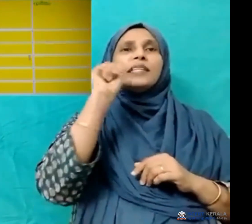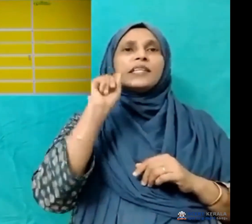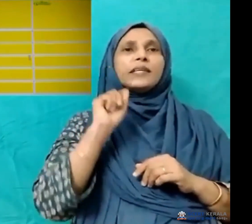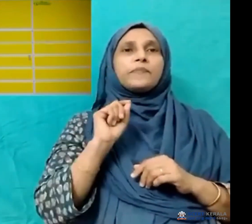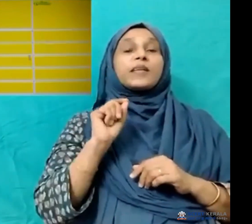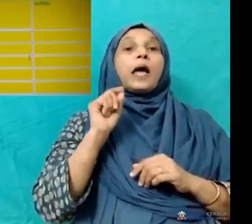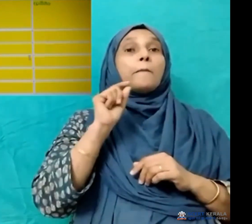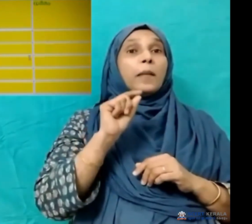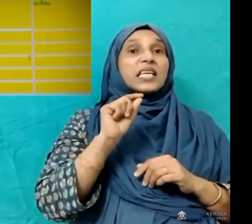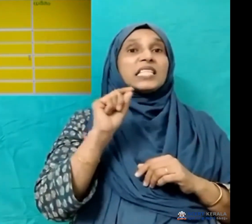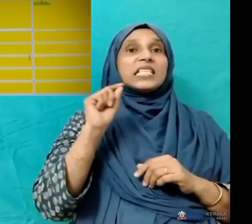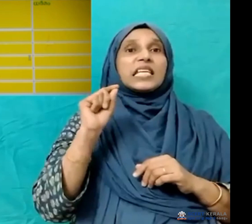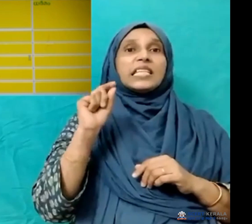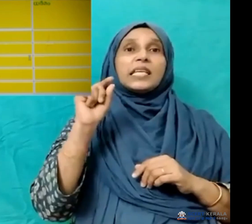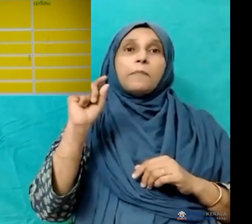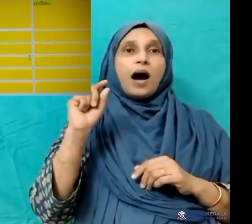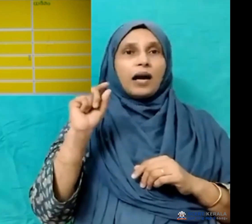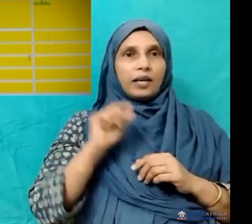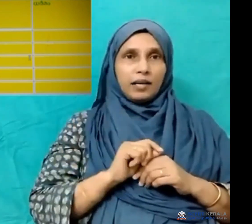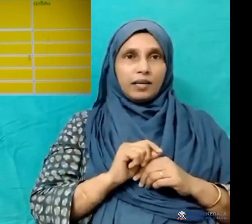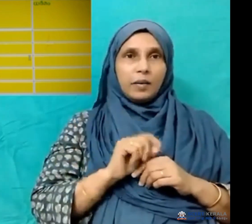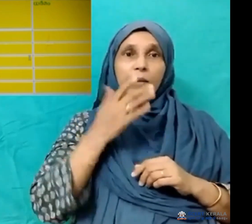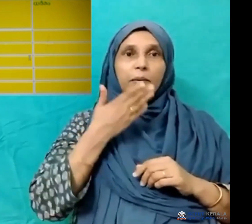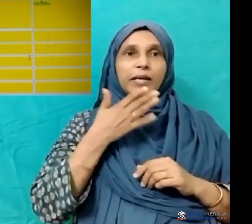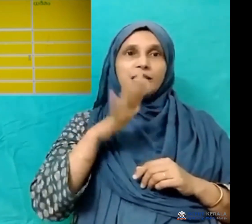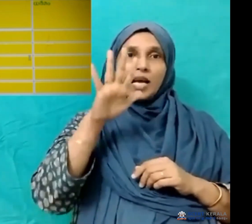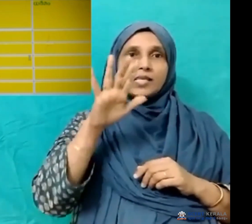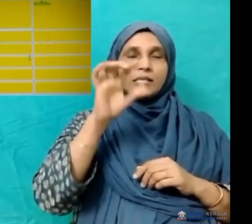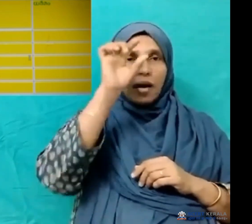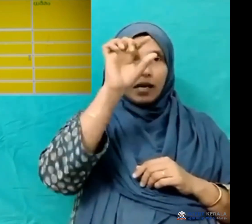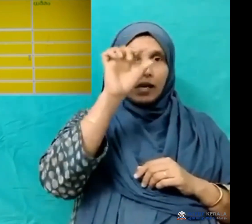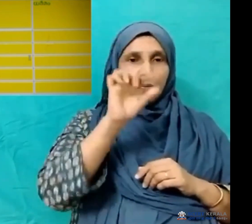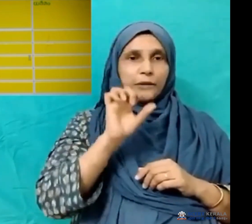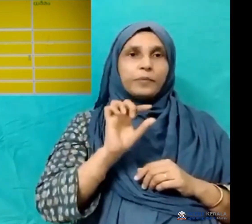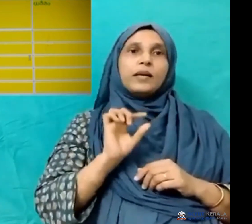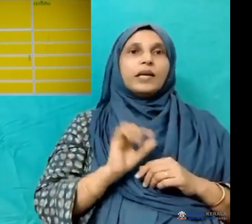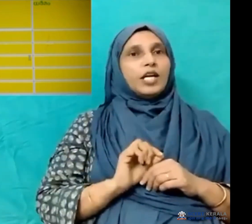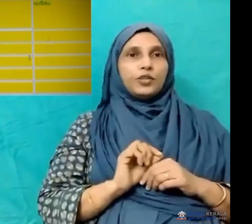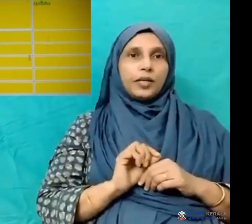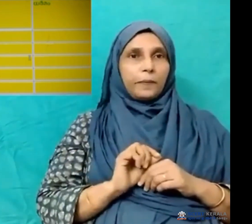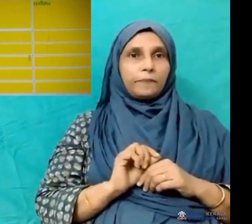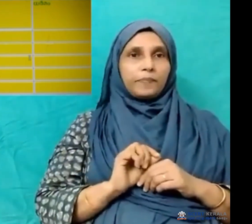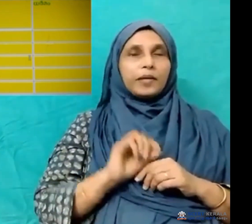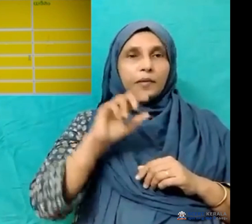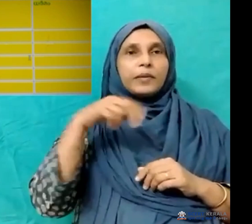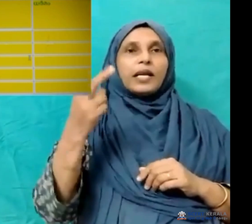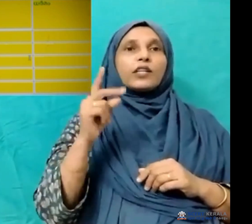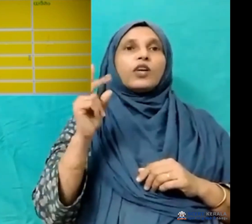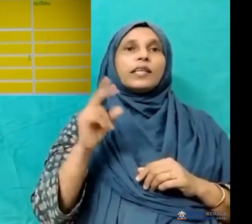എഴുതിയത്? മസ്തിഷ്കത്തിന്റെ ഭാഗങ്ങൾ. നമ്മളിപ്പോ പഠിച്ച 5 ഭാഗങ്ങളുടെ പേരും എഴുതണം. പിന്നെ അടുത്ത കോളത്തിൽ